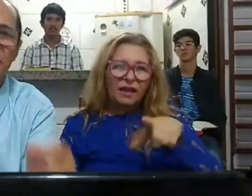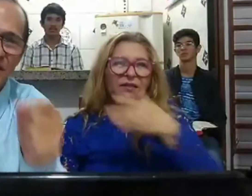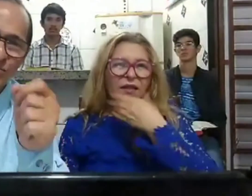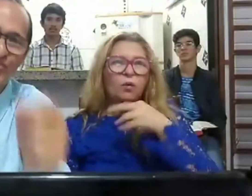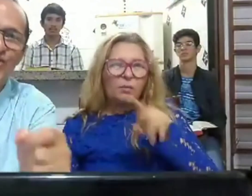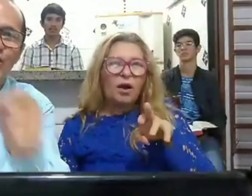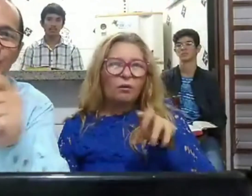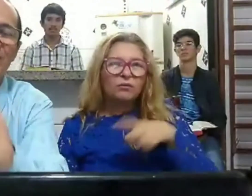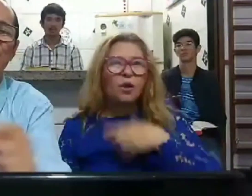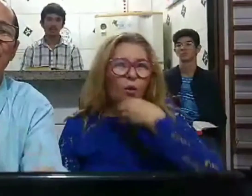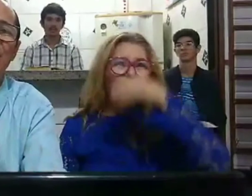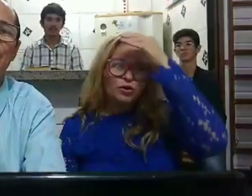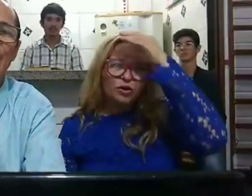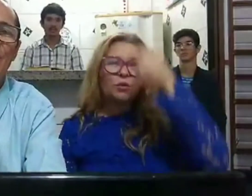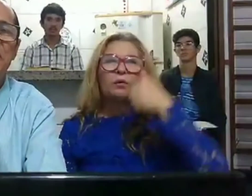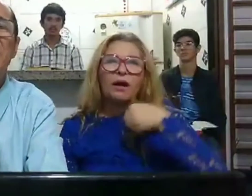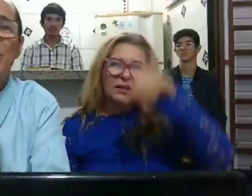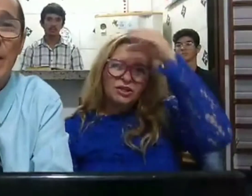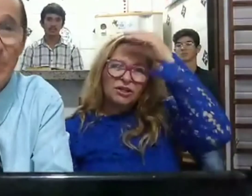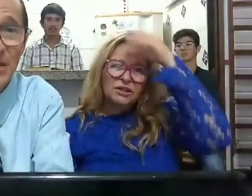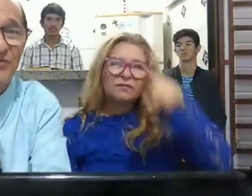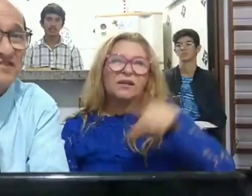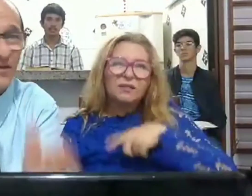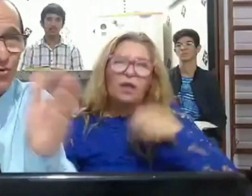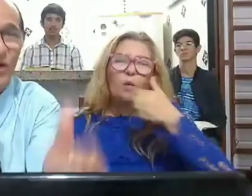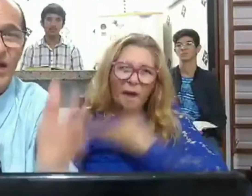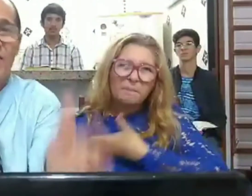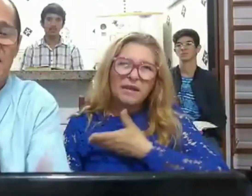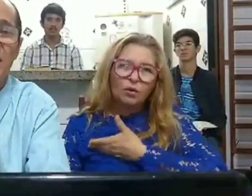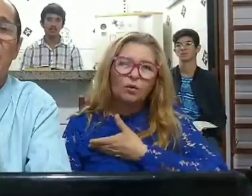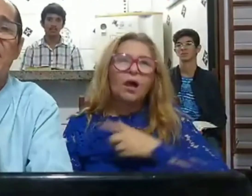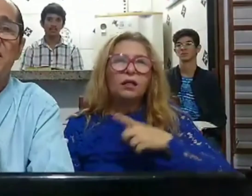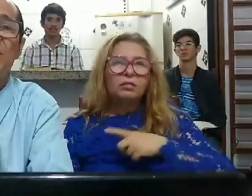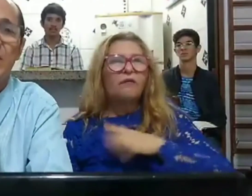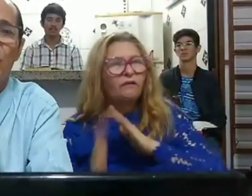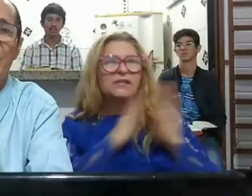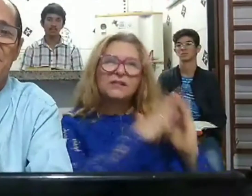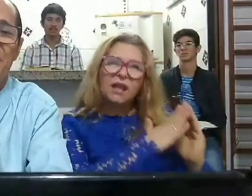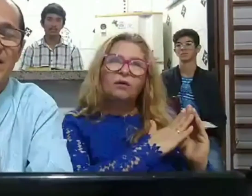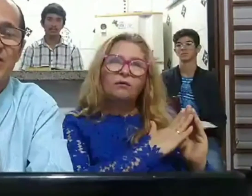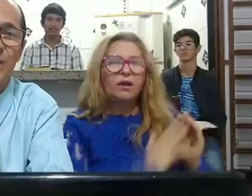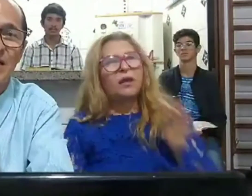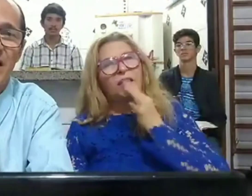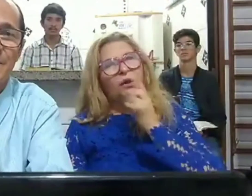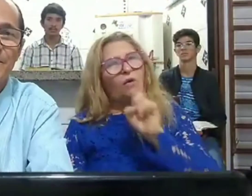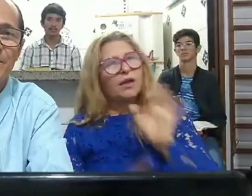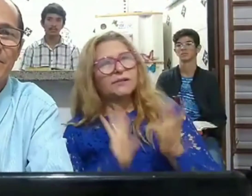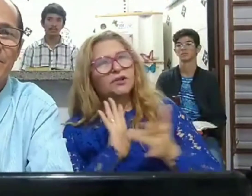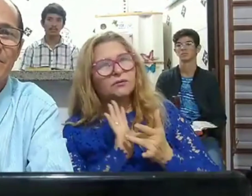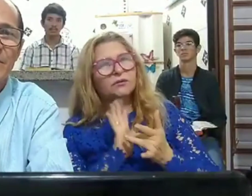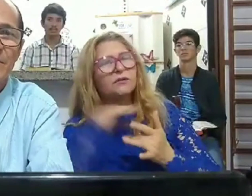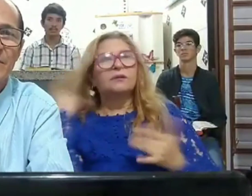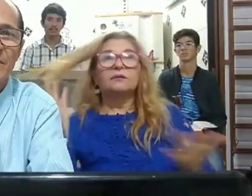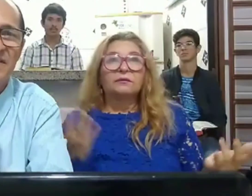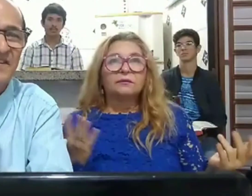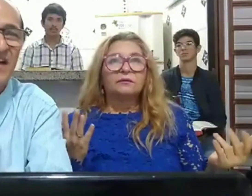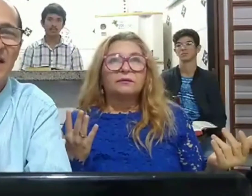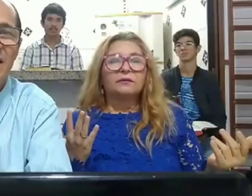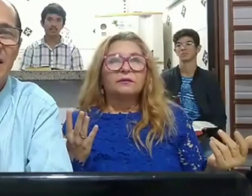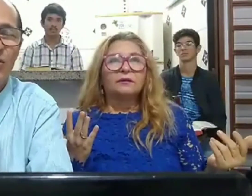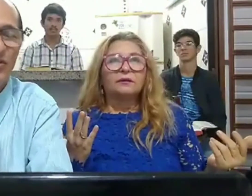você tem um tio, uma tia, você tem um amigo, você tem um colega, você tem um vizinho que não conhece Cristo ainda.